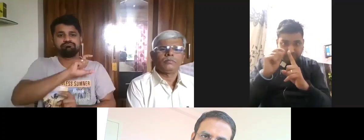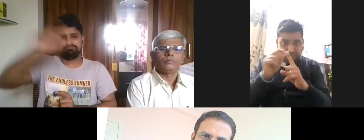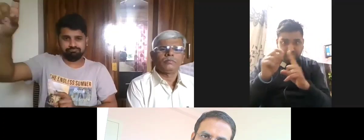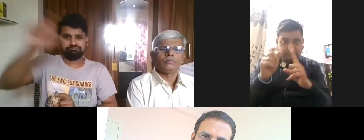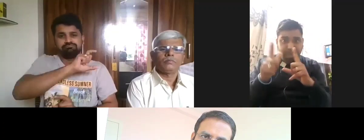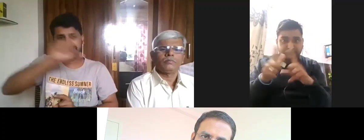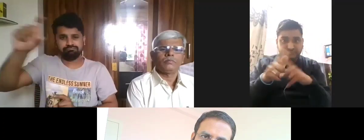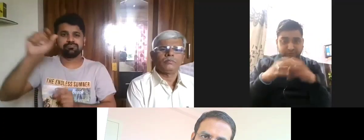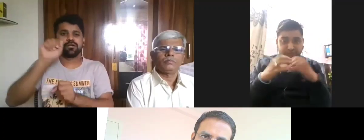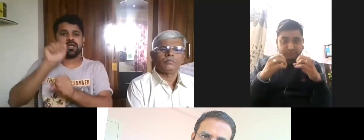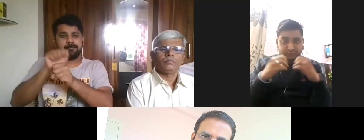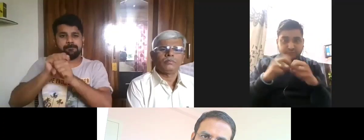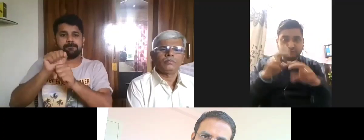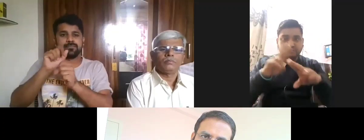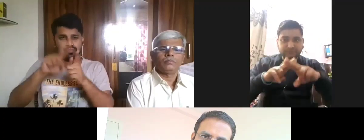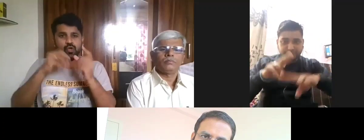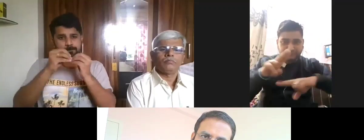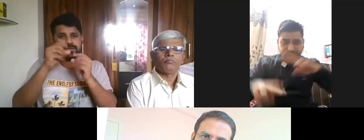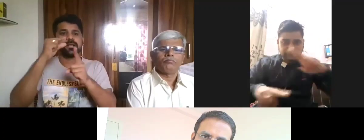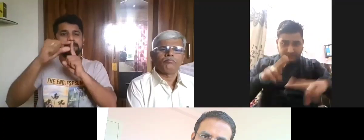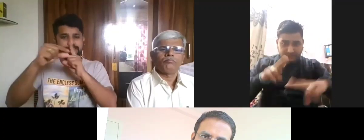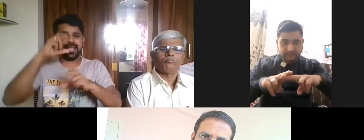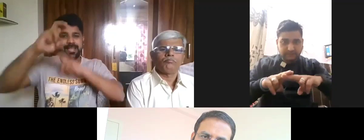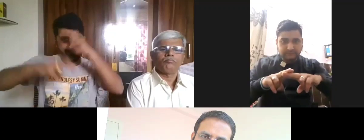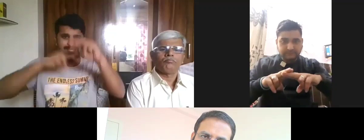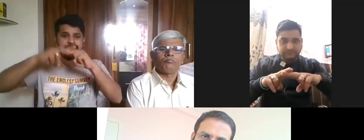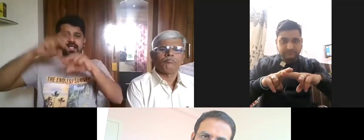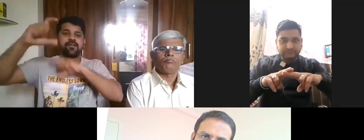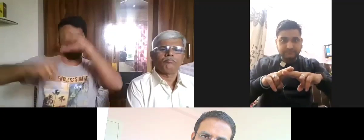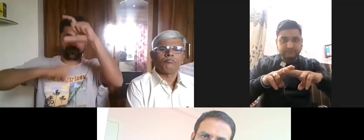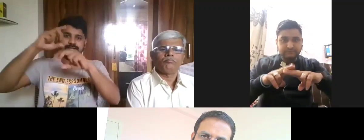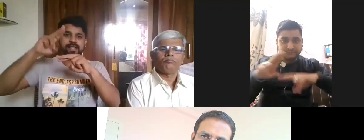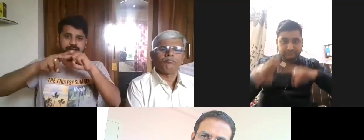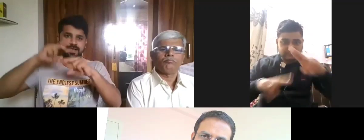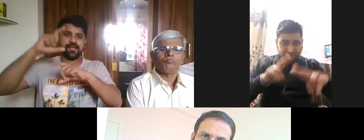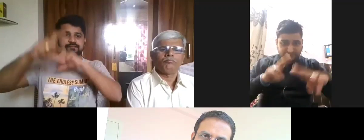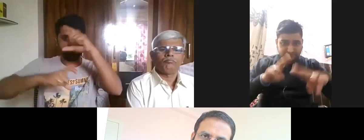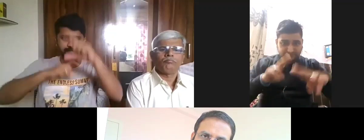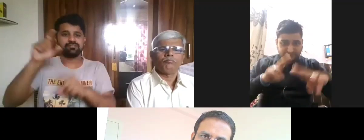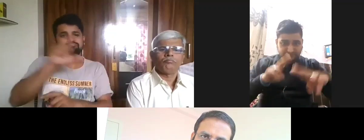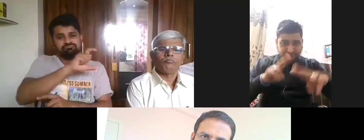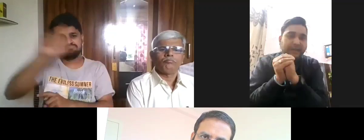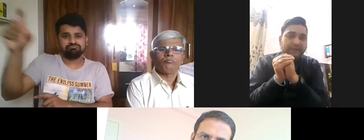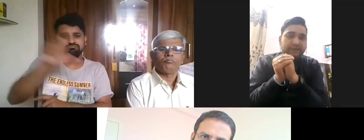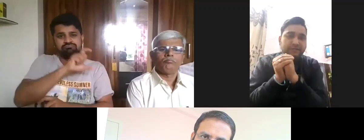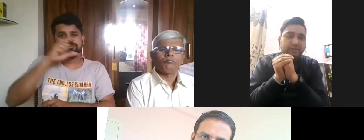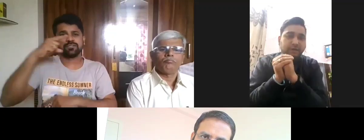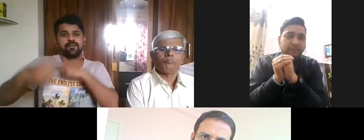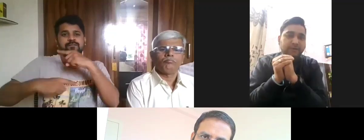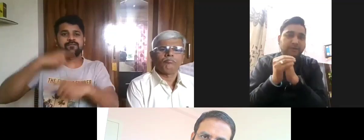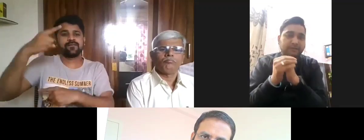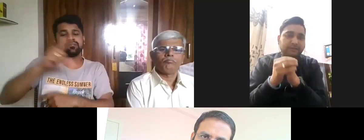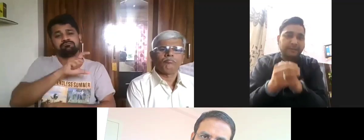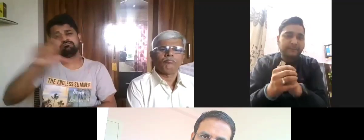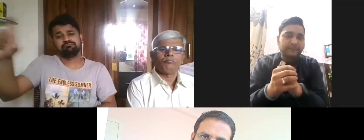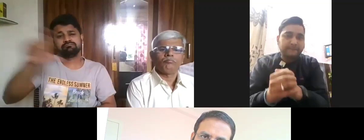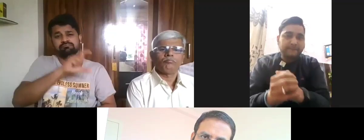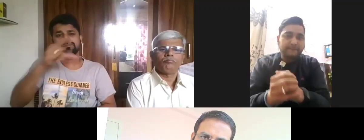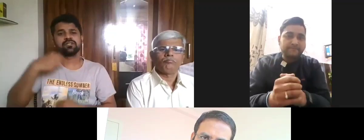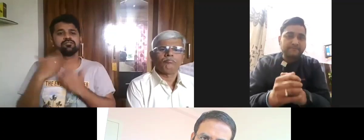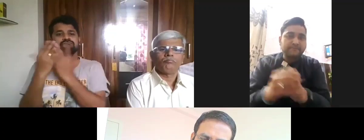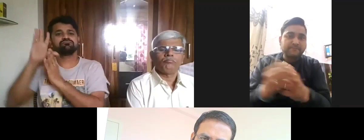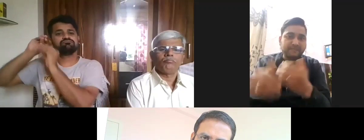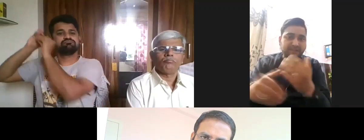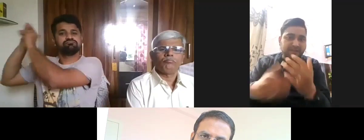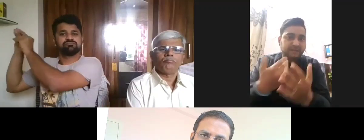Thank you. वो एक फैक्ट्री में